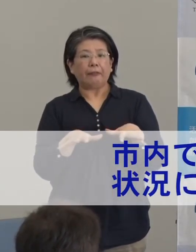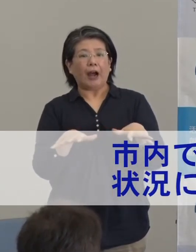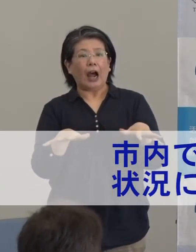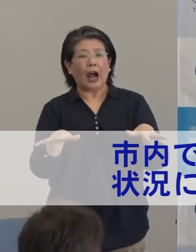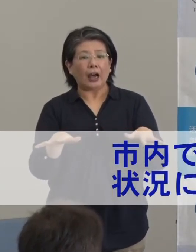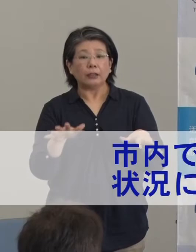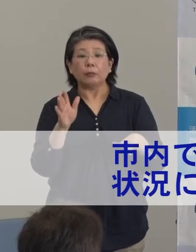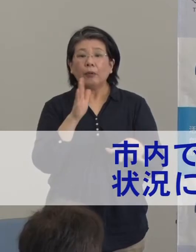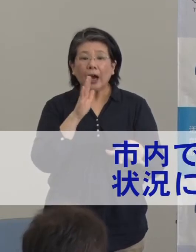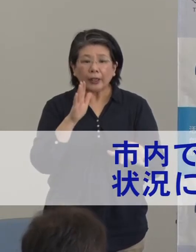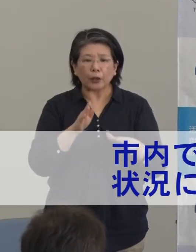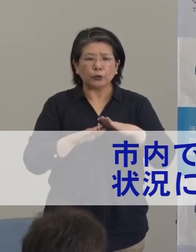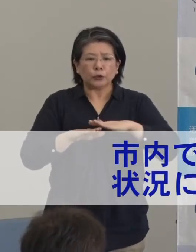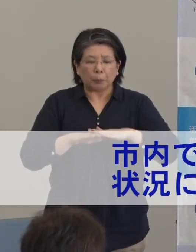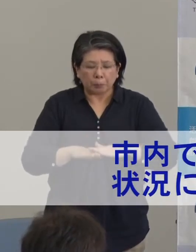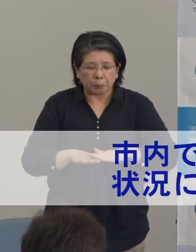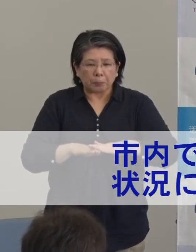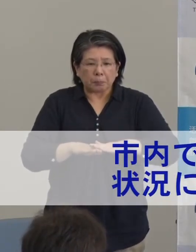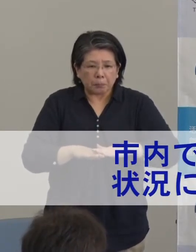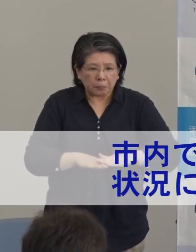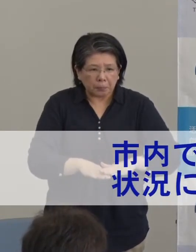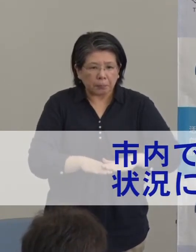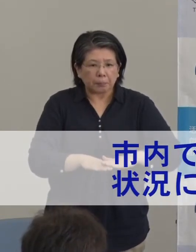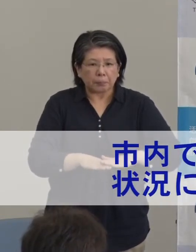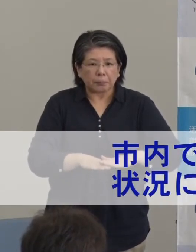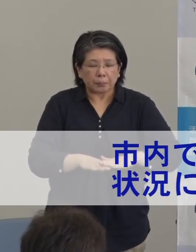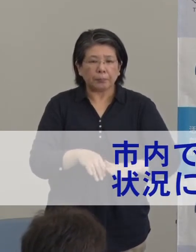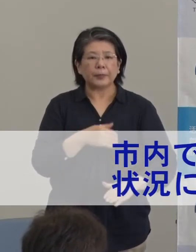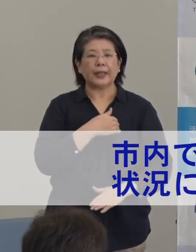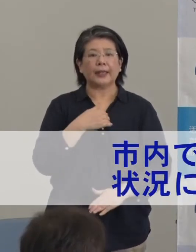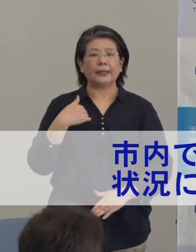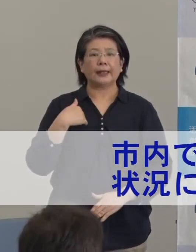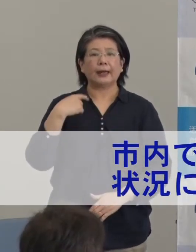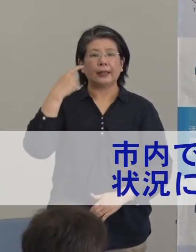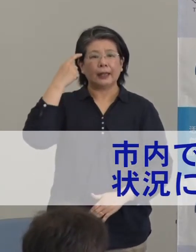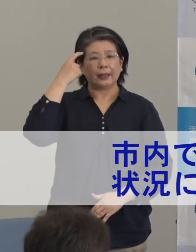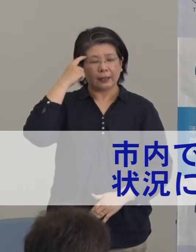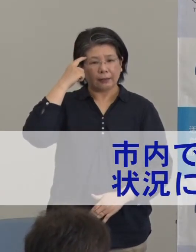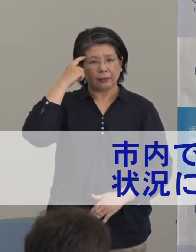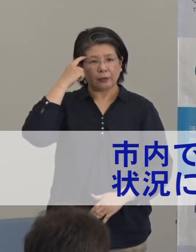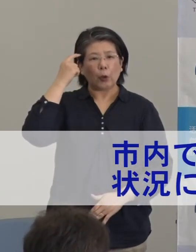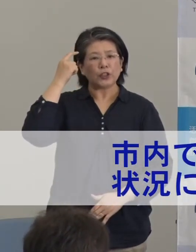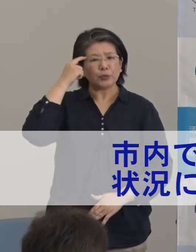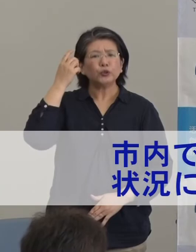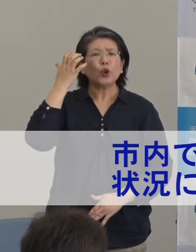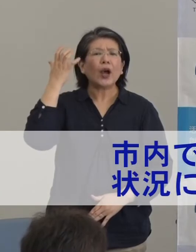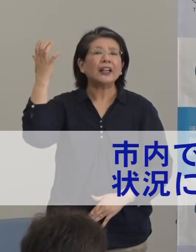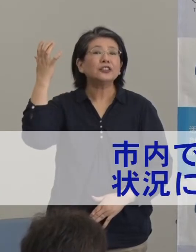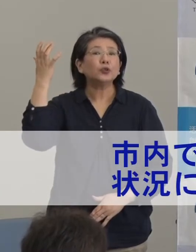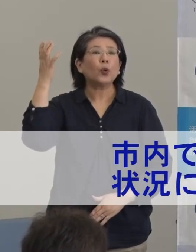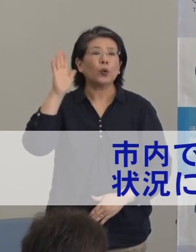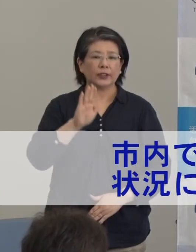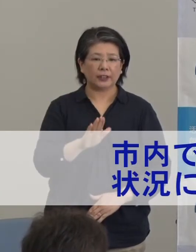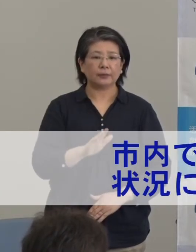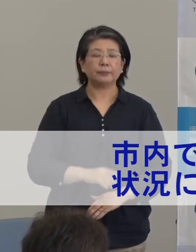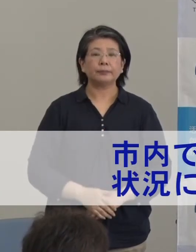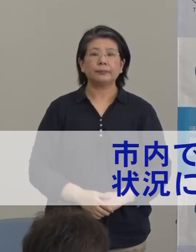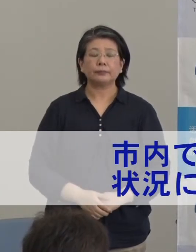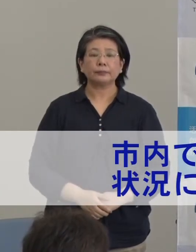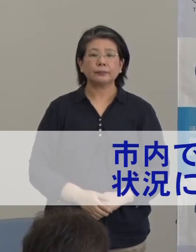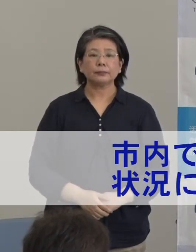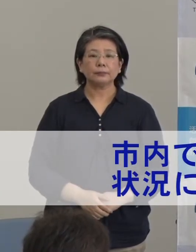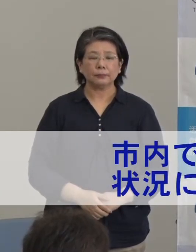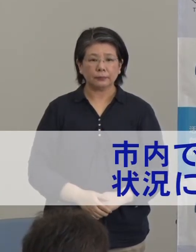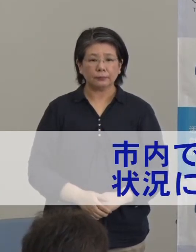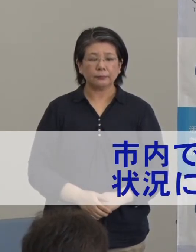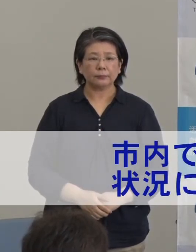相当抑えられてきているのかなと、もうあくまで感想ですけどもですね、いうふうに思っておるところでございます。やはりま